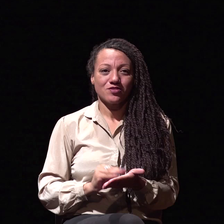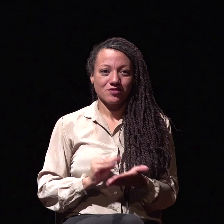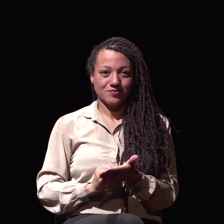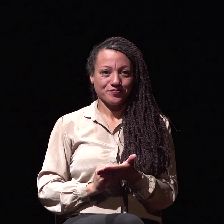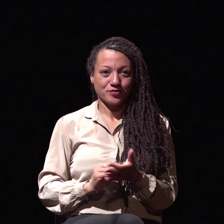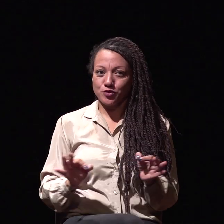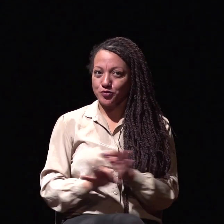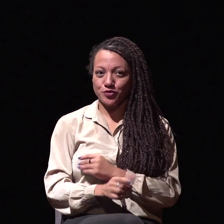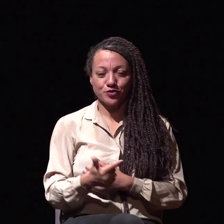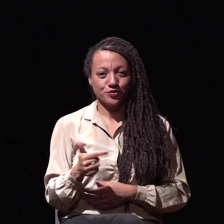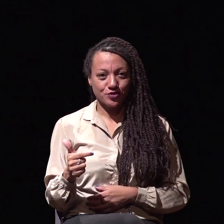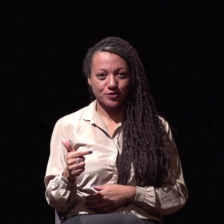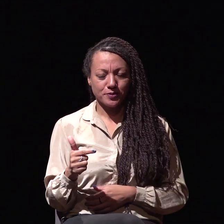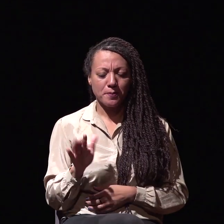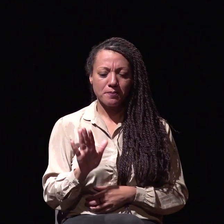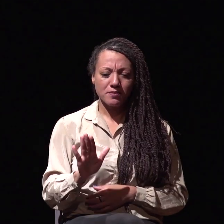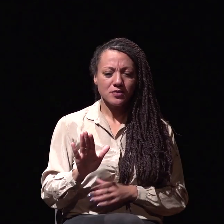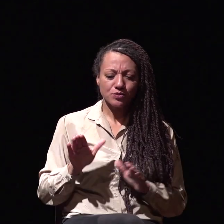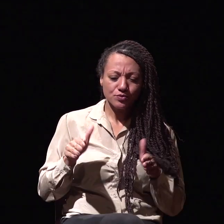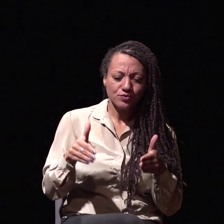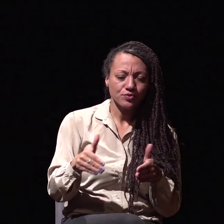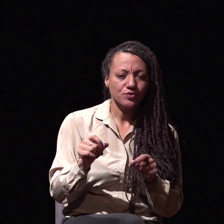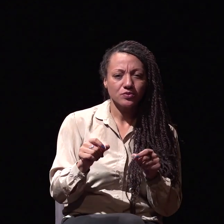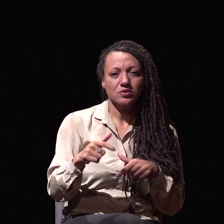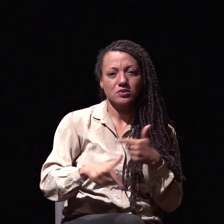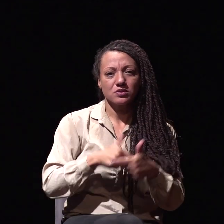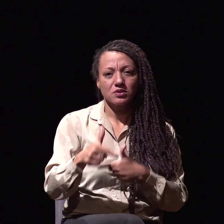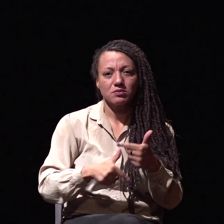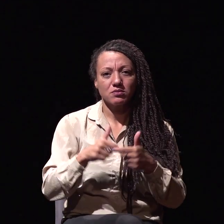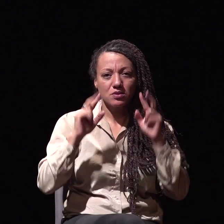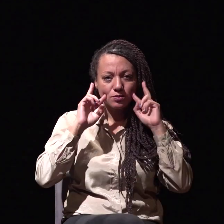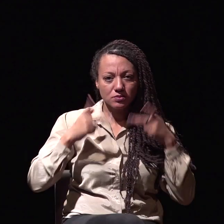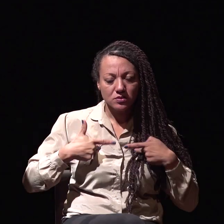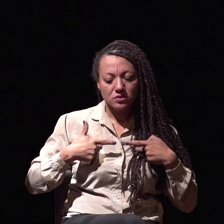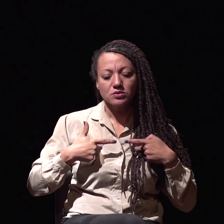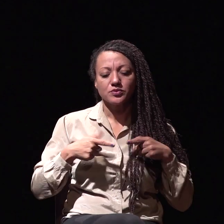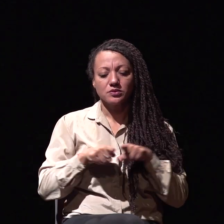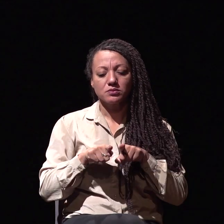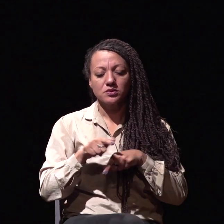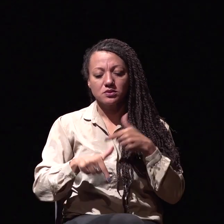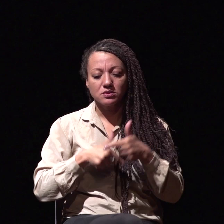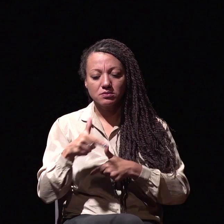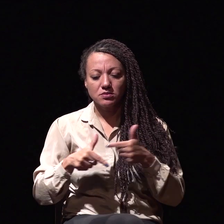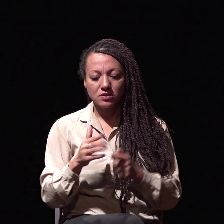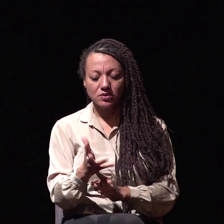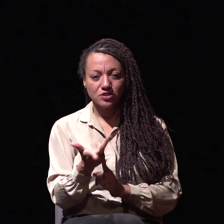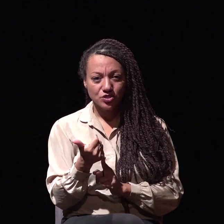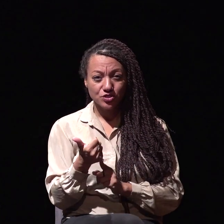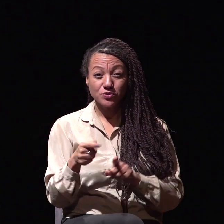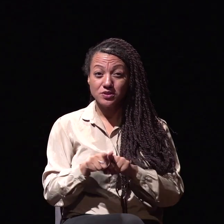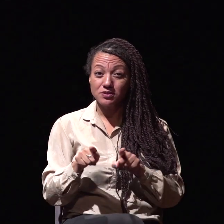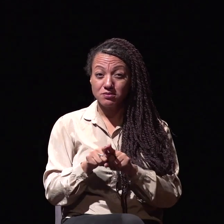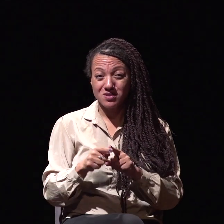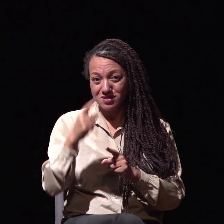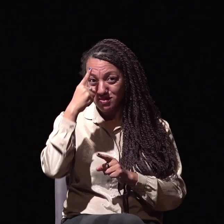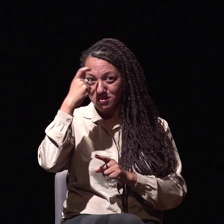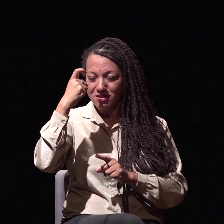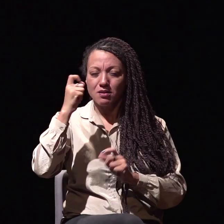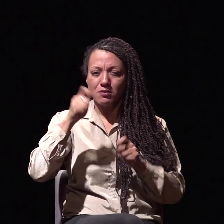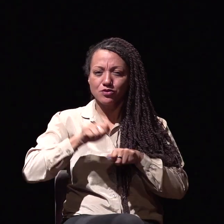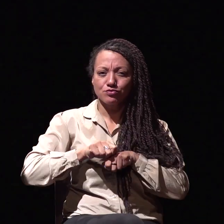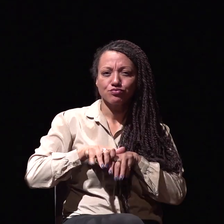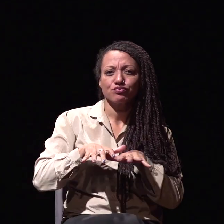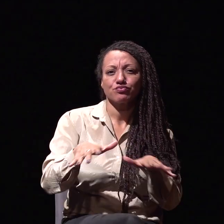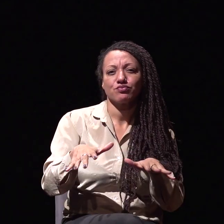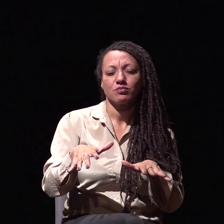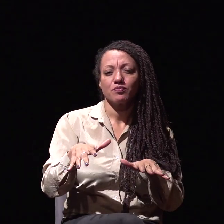adversidades, voltou-se para o valor do trabalho humano, artístico e, quando possível, para a divulgação de suas ideias, procurando expor